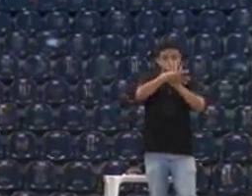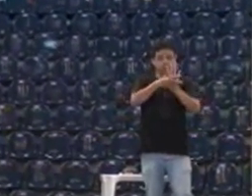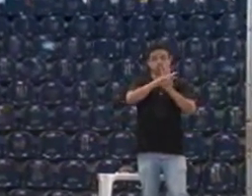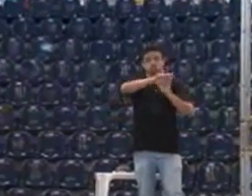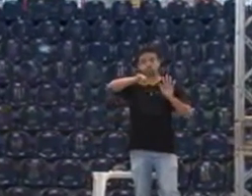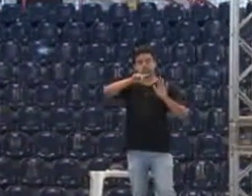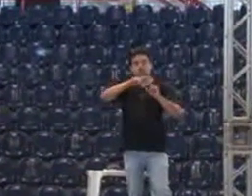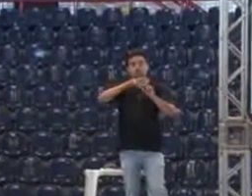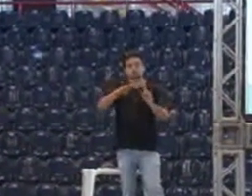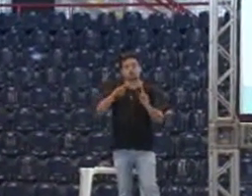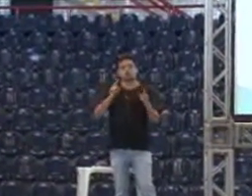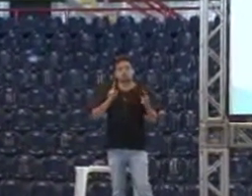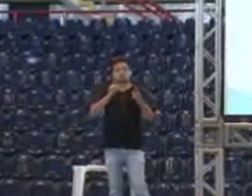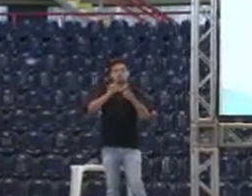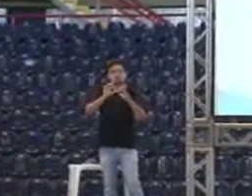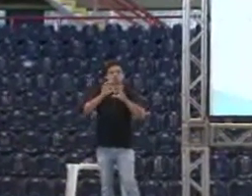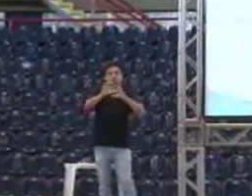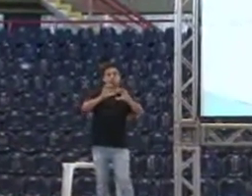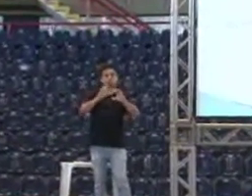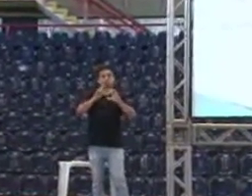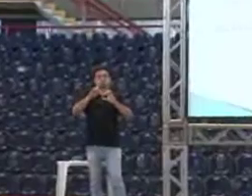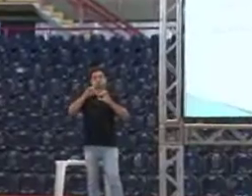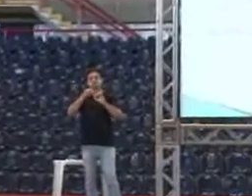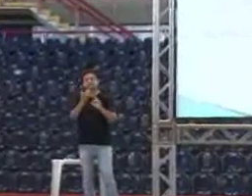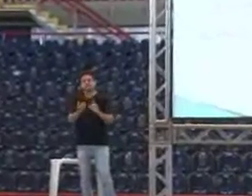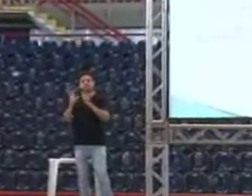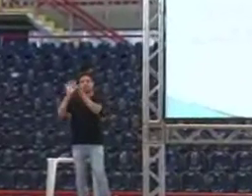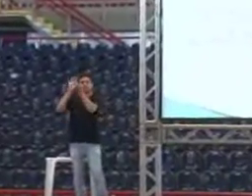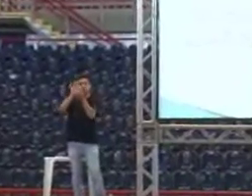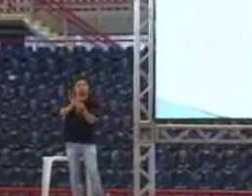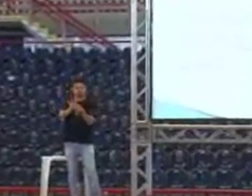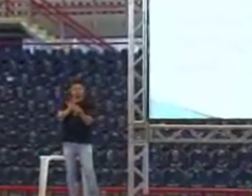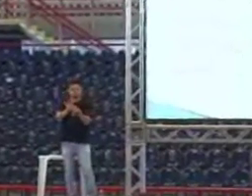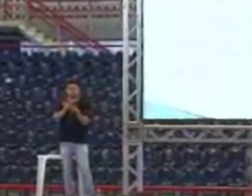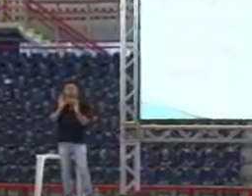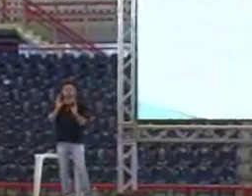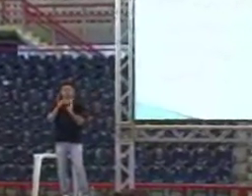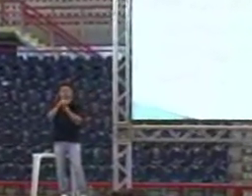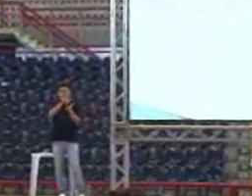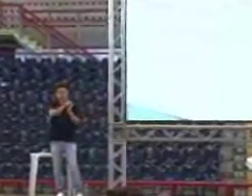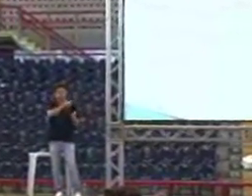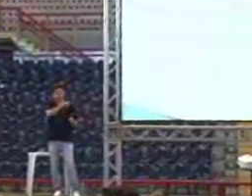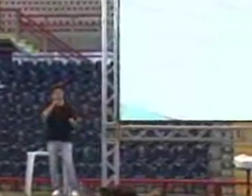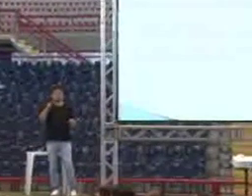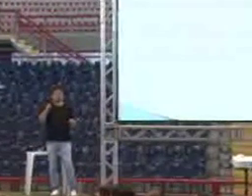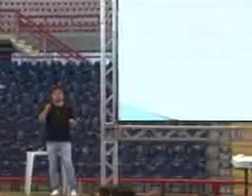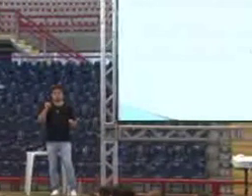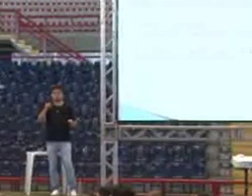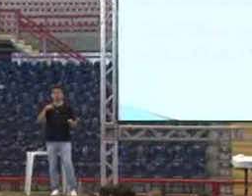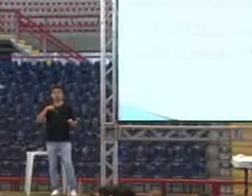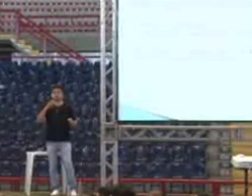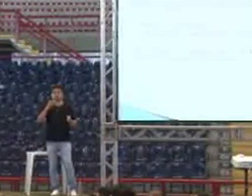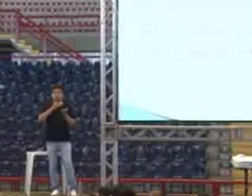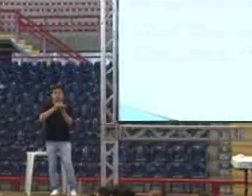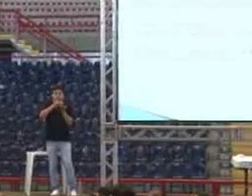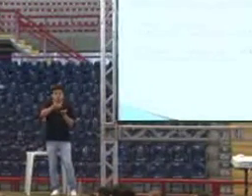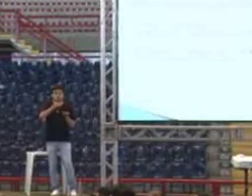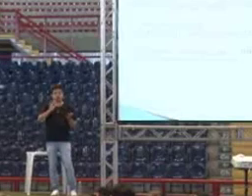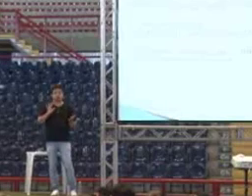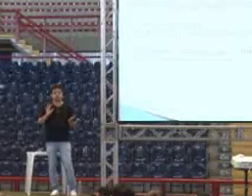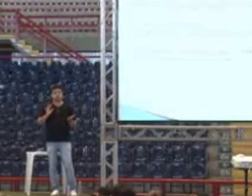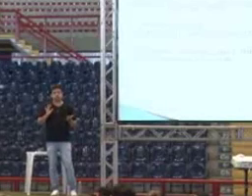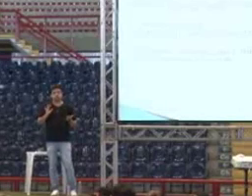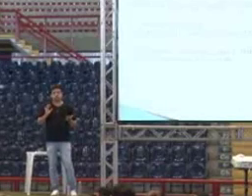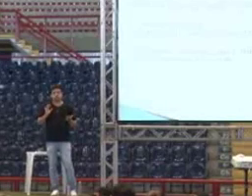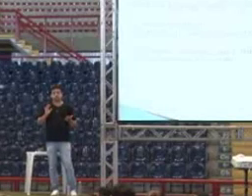sem o contexto meu amigo eu aconselho você que quer dar os primeiros passos